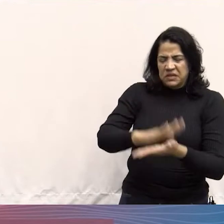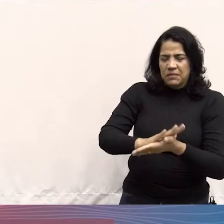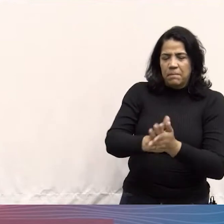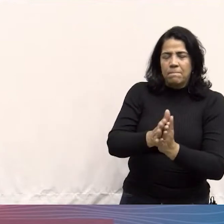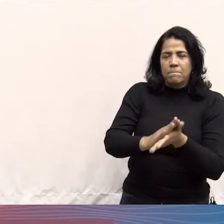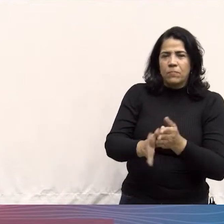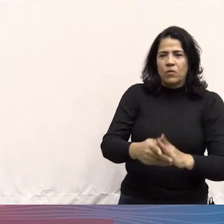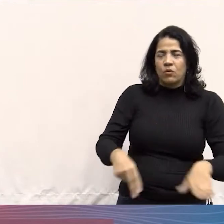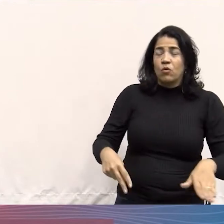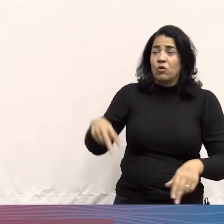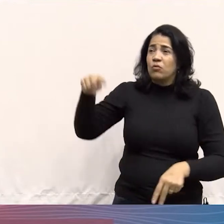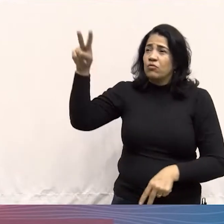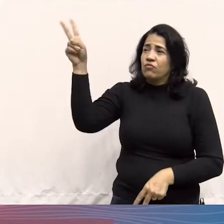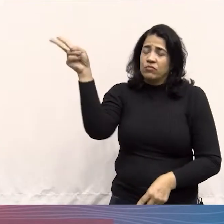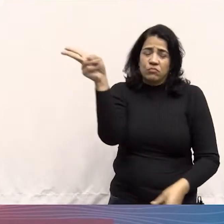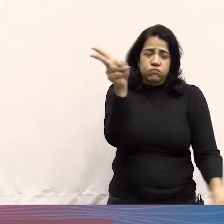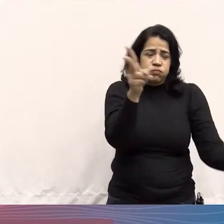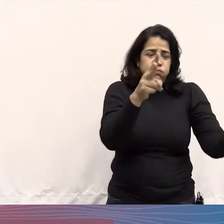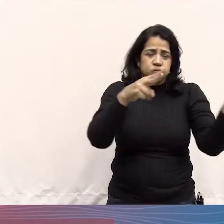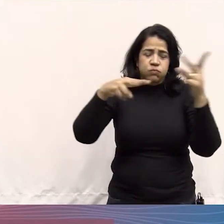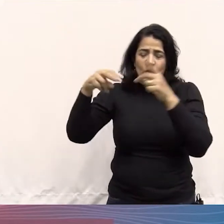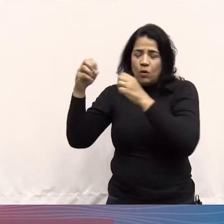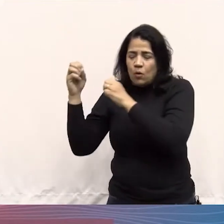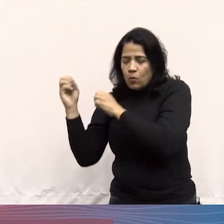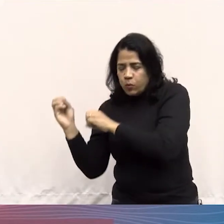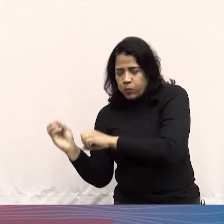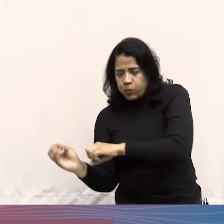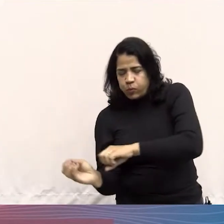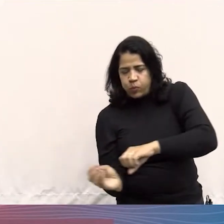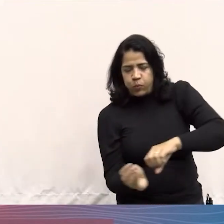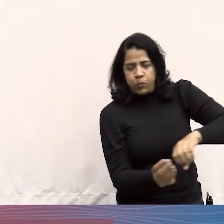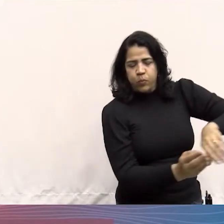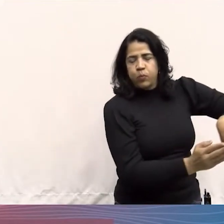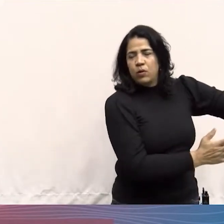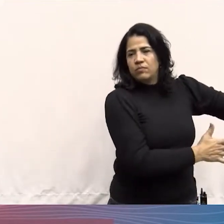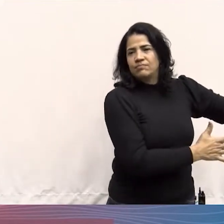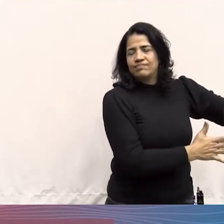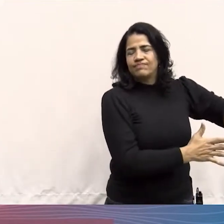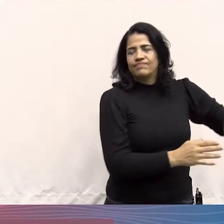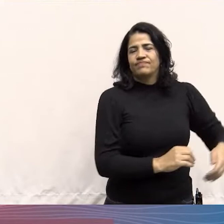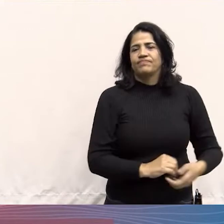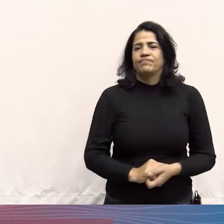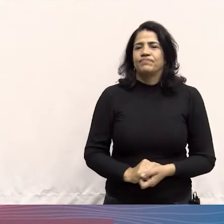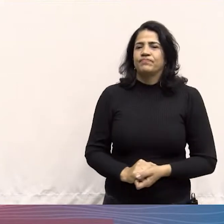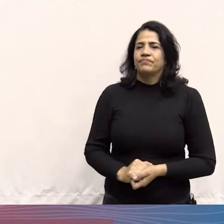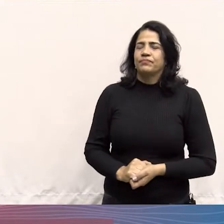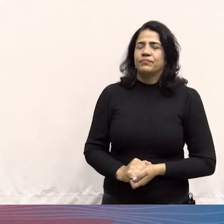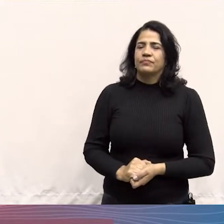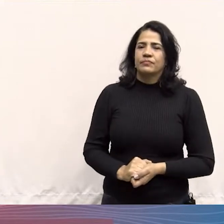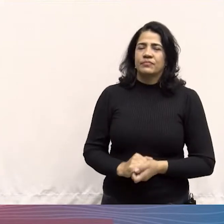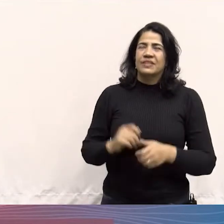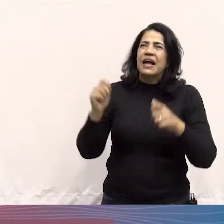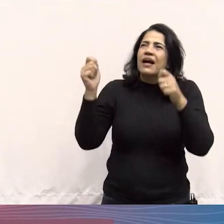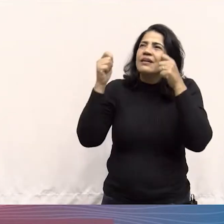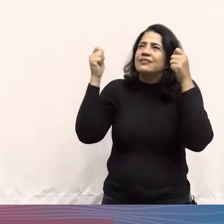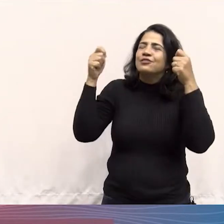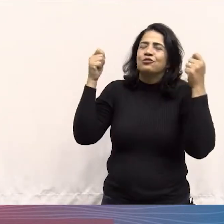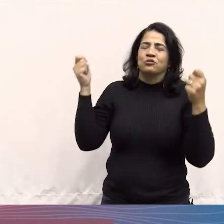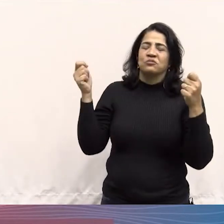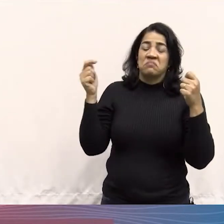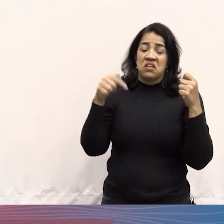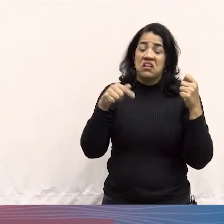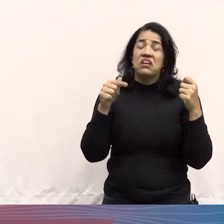os levou, e deles não se viram mais vestígios. Aleluia! Esse é o